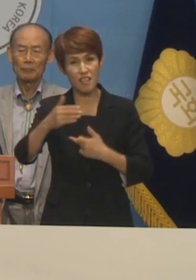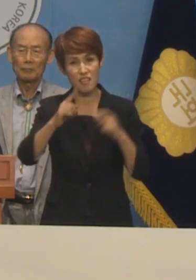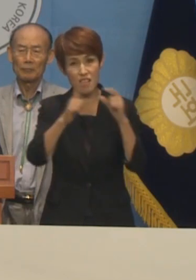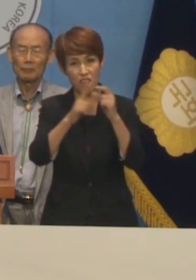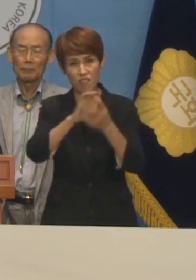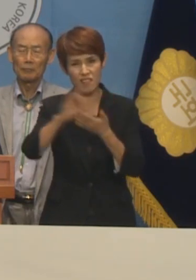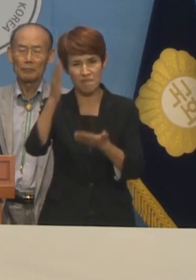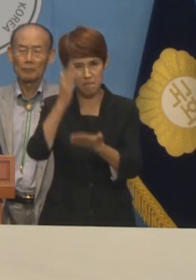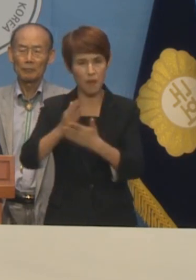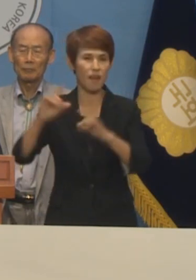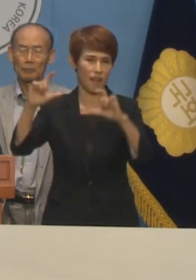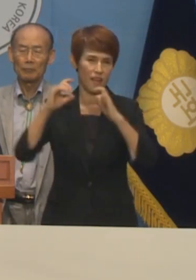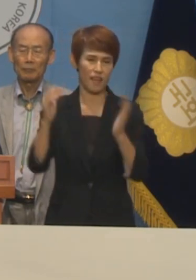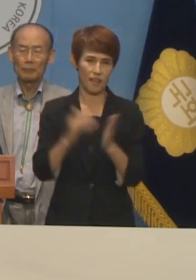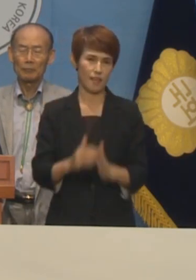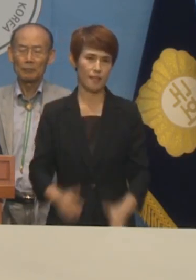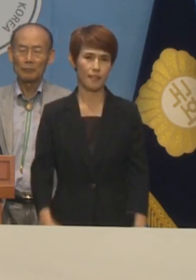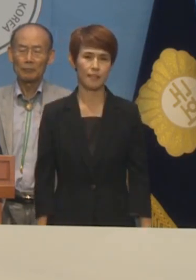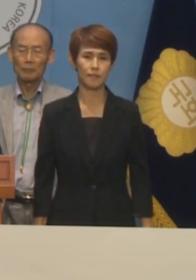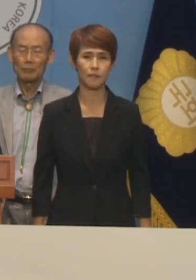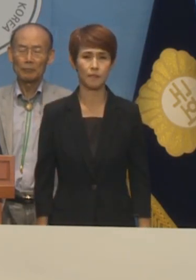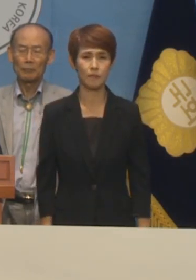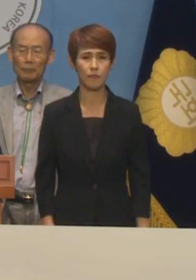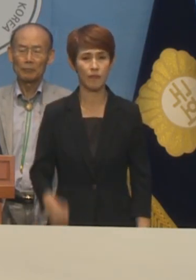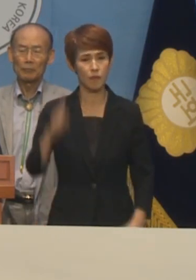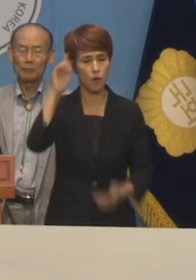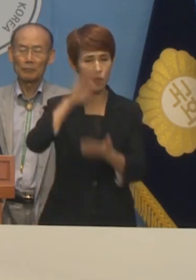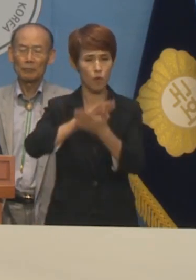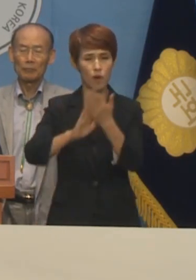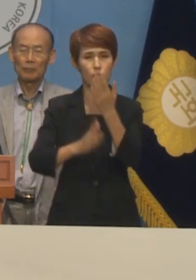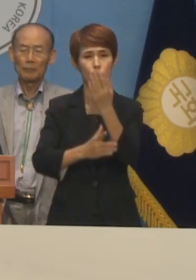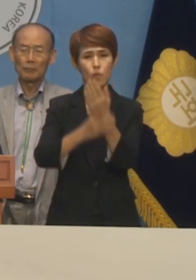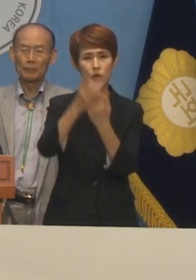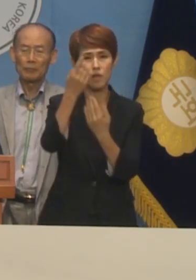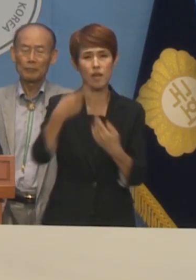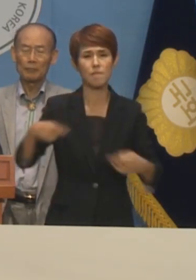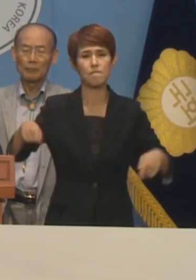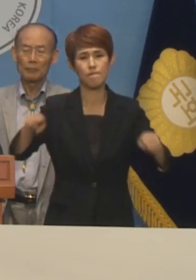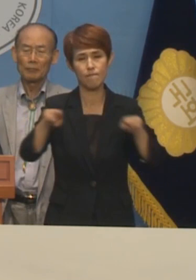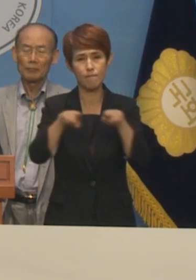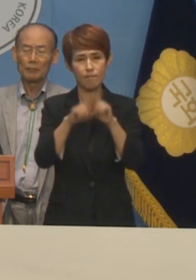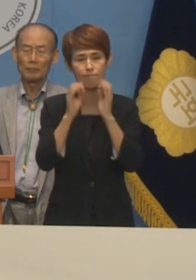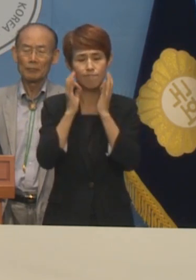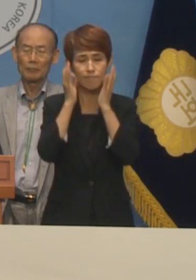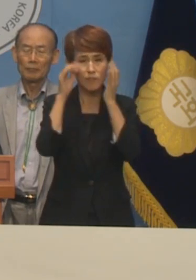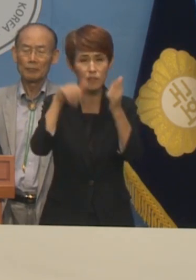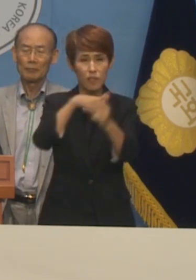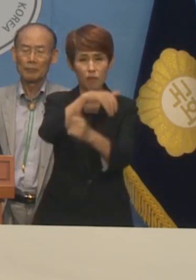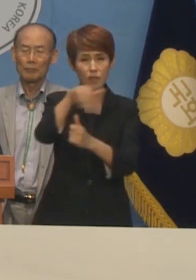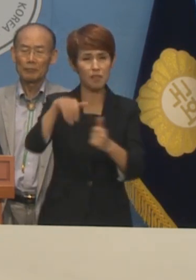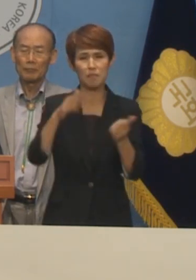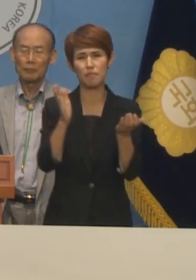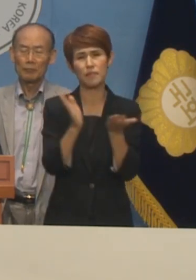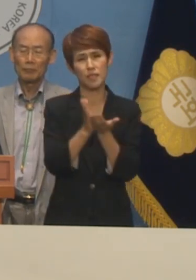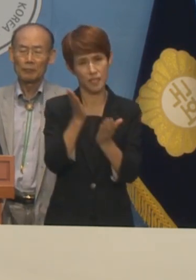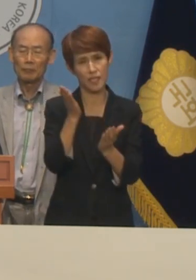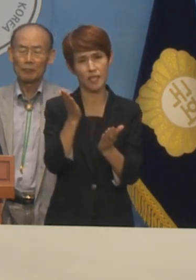진영이라고 할지라도 더 이상 평화 통일을 같이 도모할 수 있는 상황이 아니라고